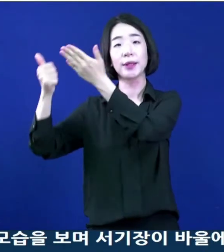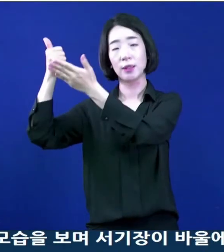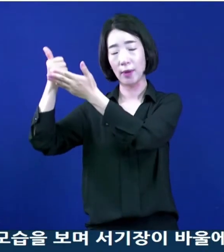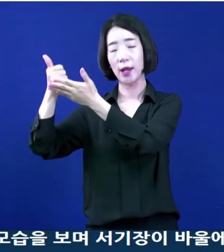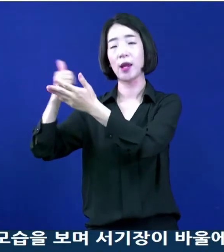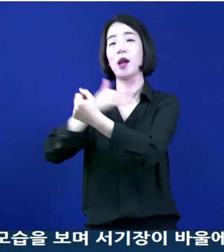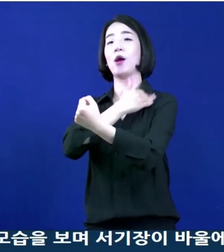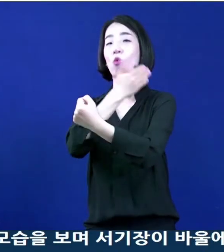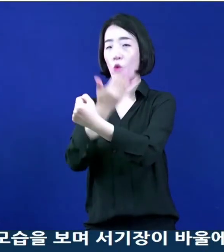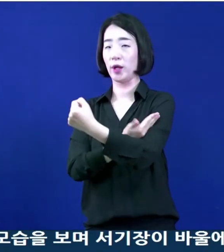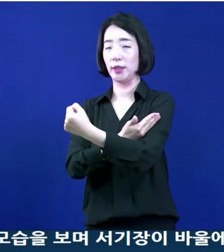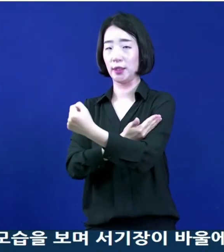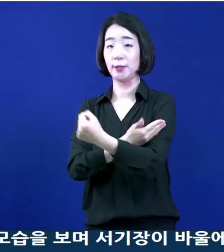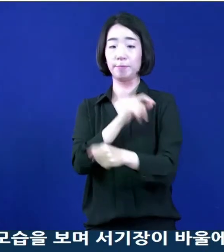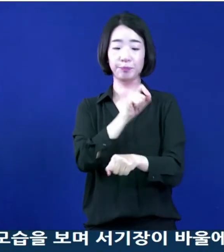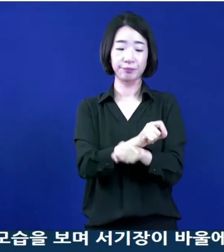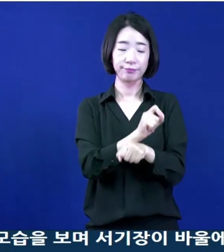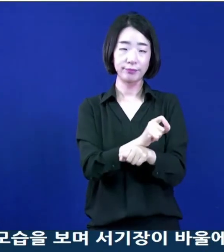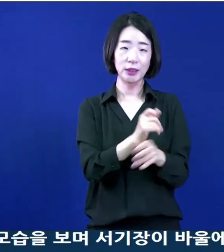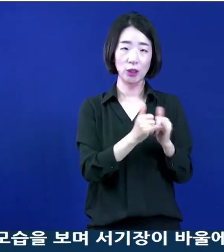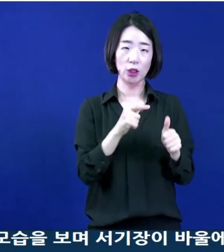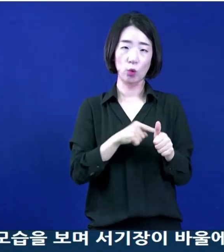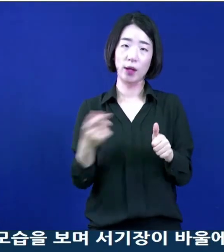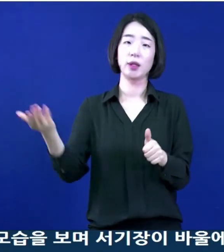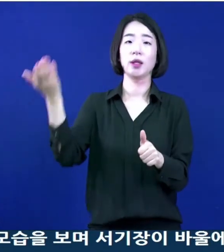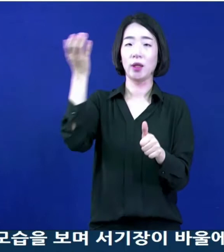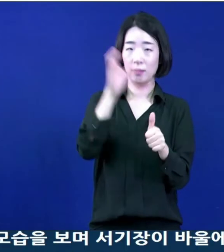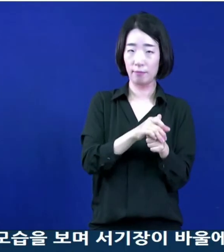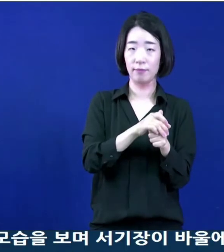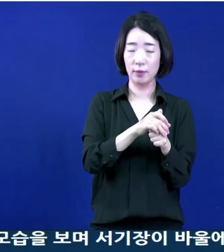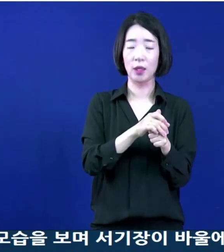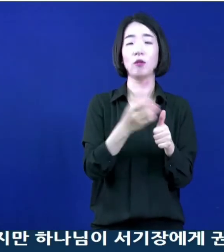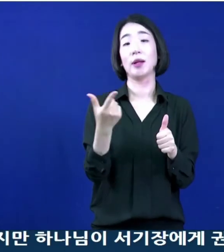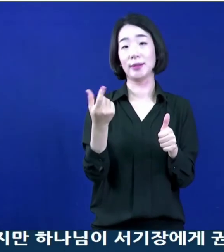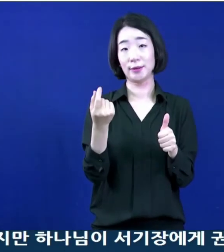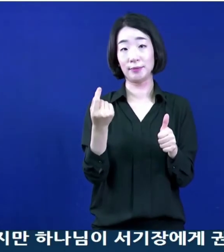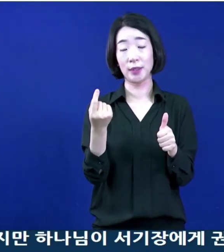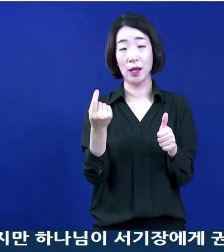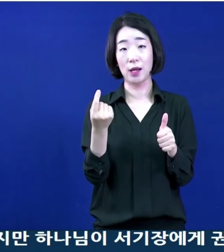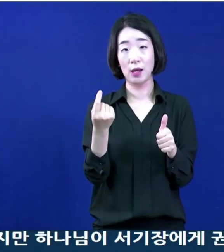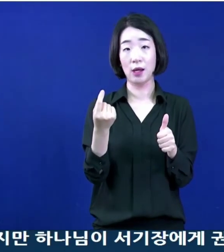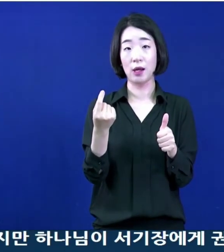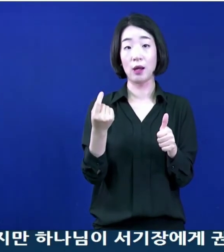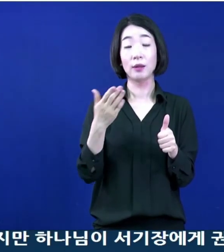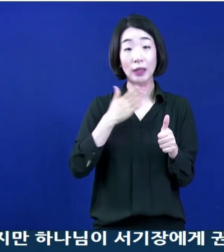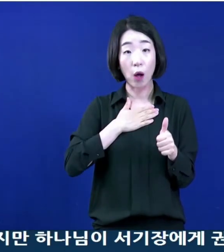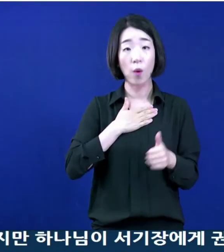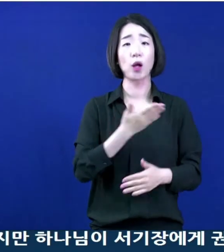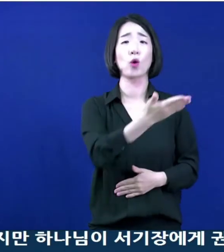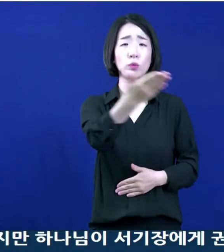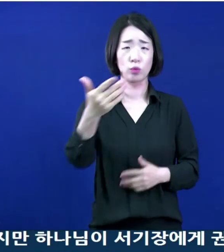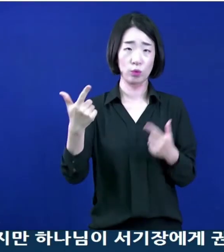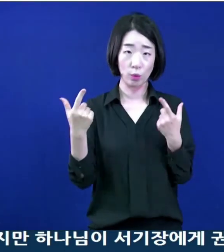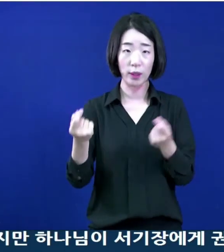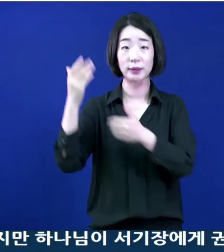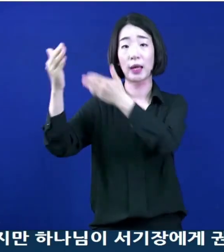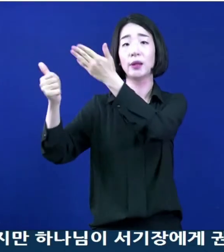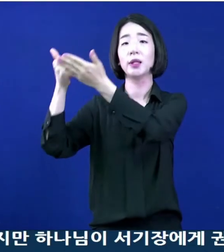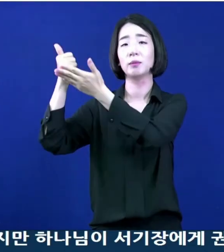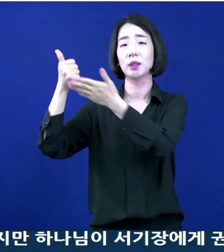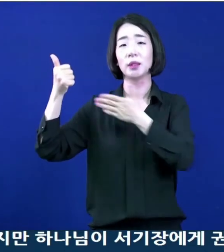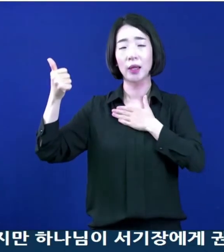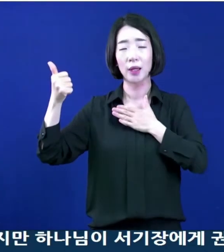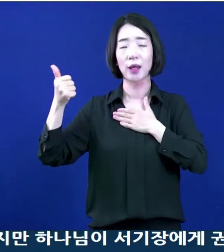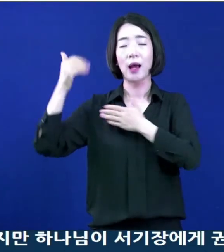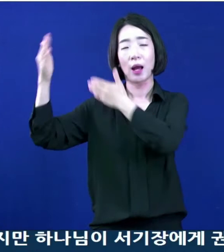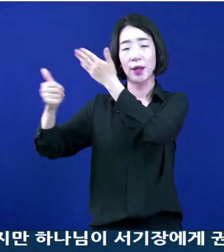주셔요. 여러분, 필요할 때 저와 여러분에게도 하나님께서 이런 권위 주시기를 소망하는 우리 되기를